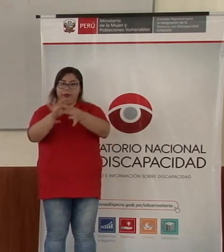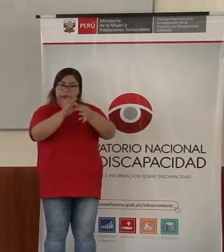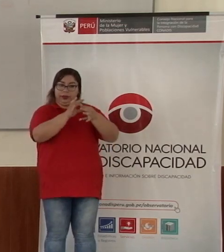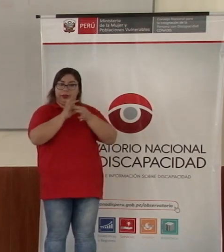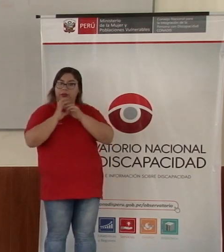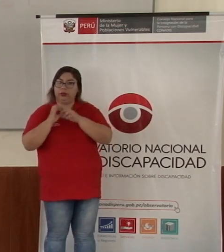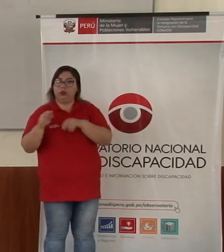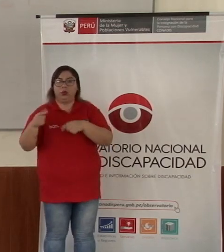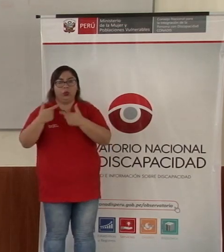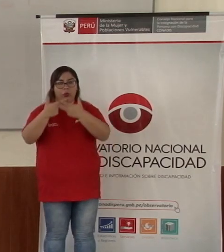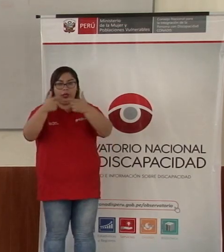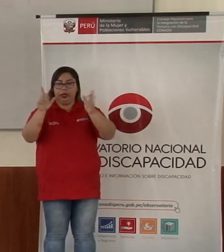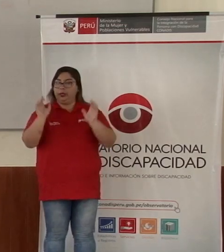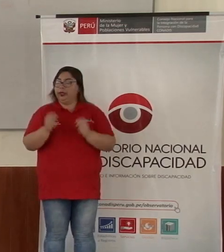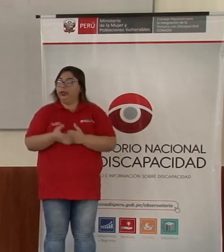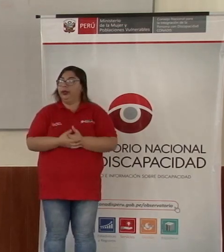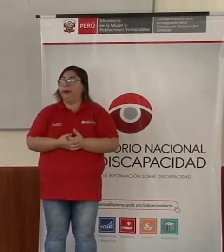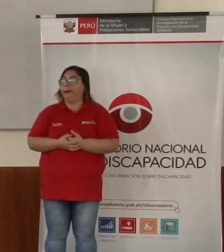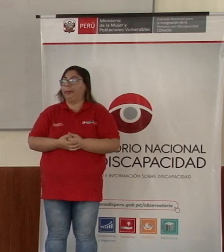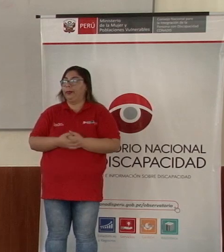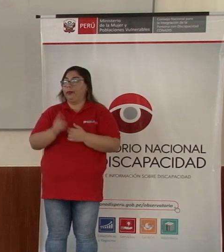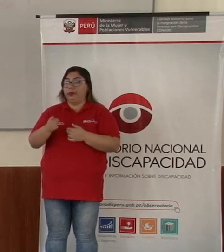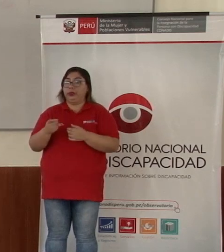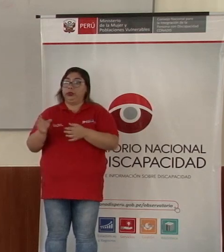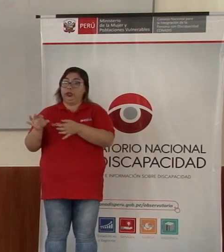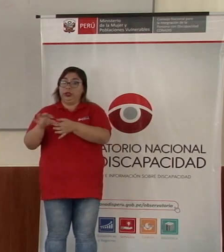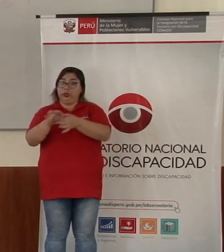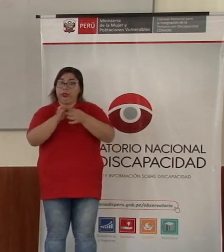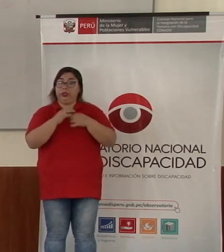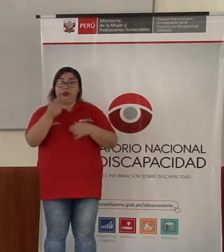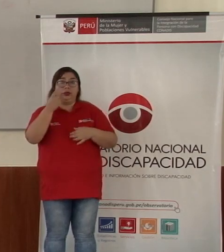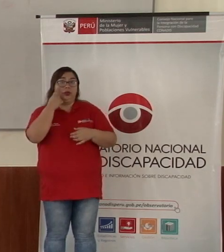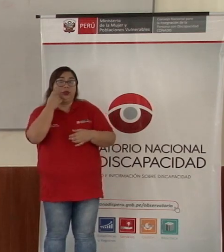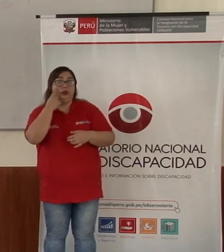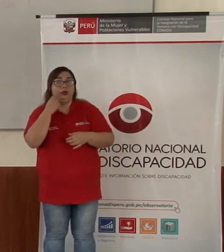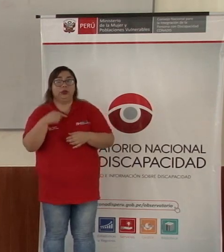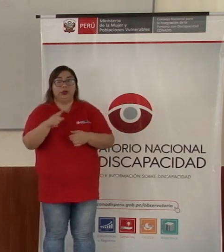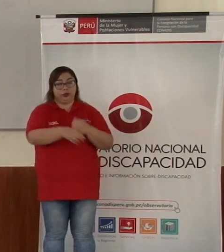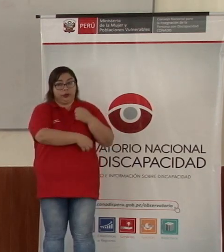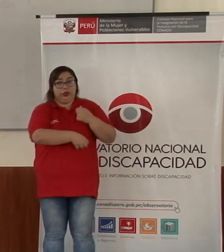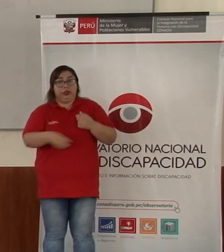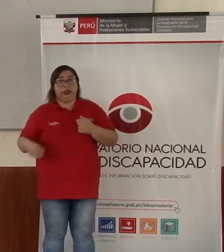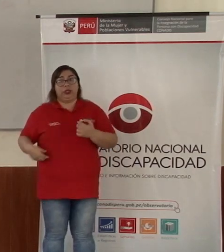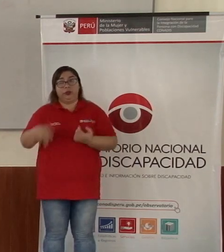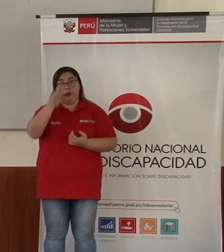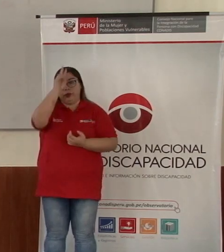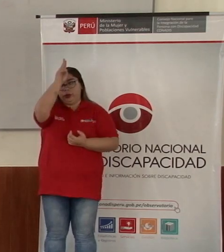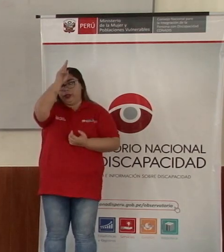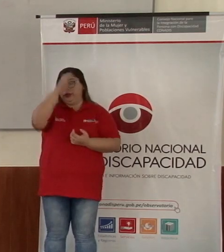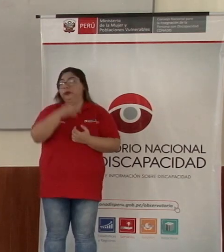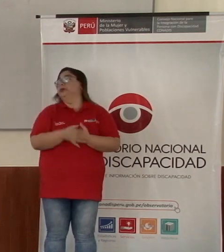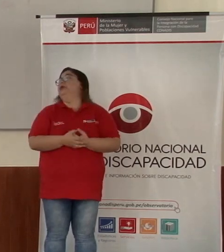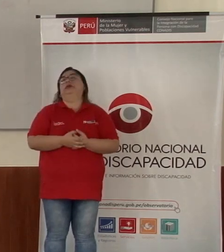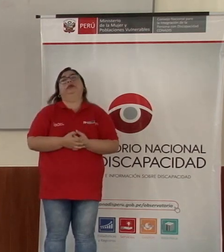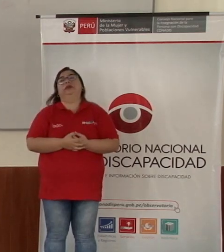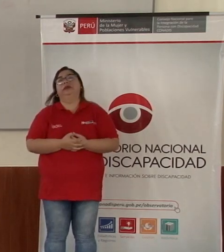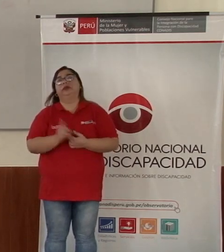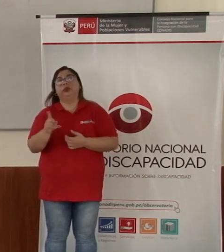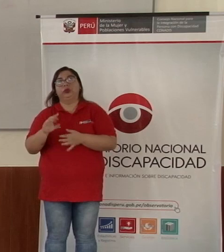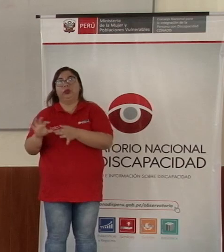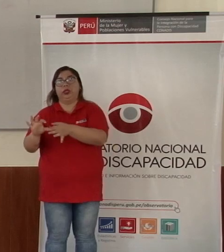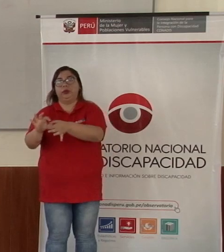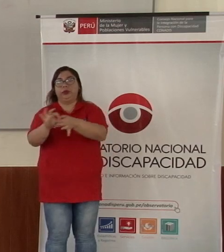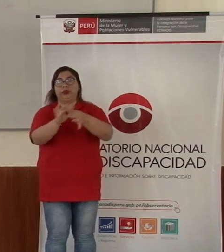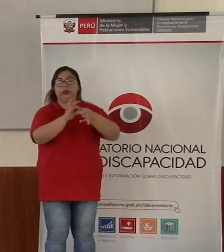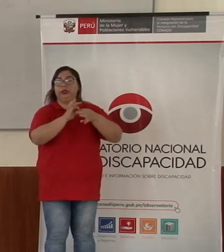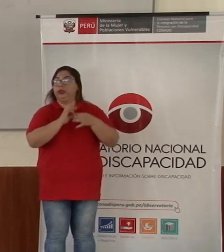tratados internacionales. Por eso que los tratados internacionales son reconocidos por el Estado peruano, son armonizados